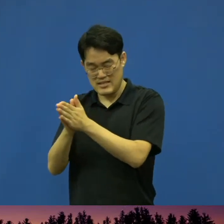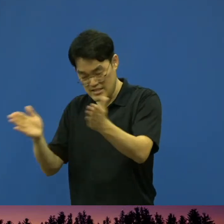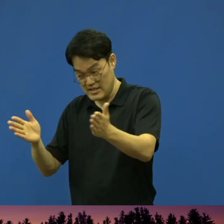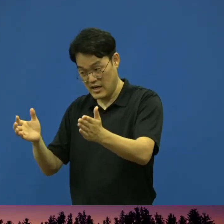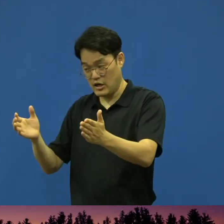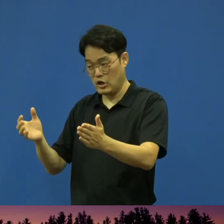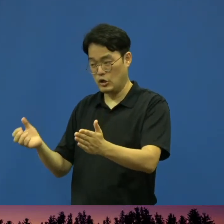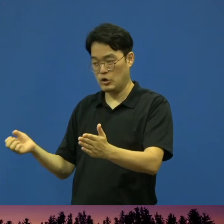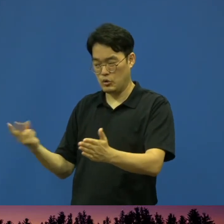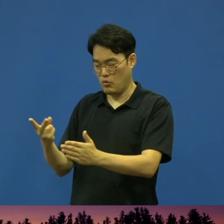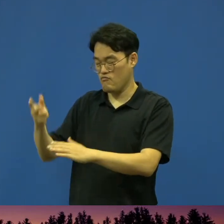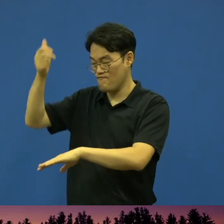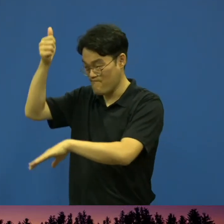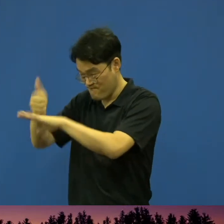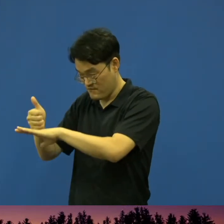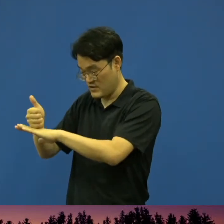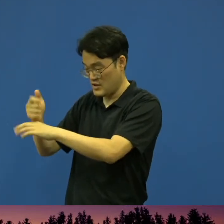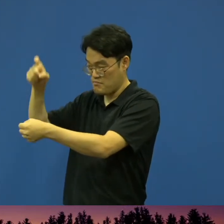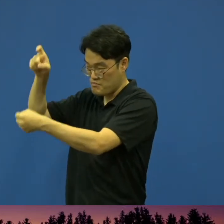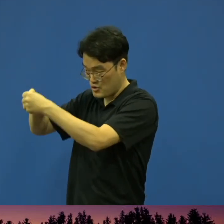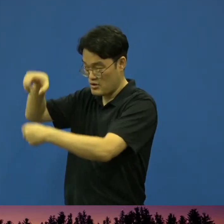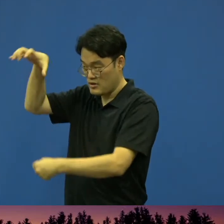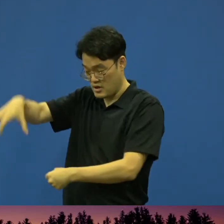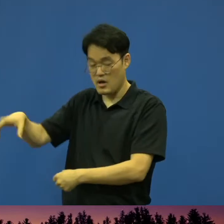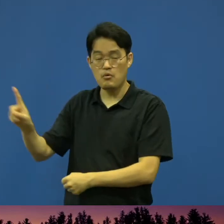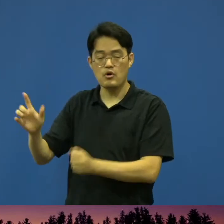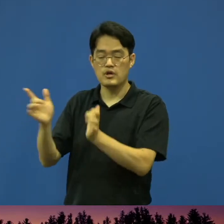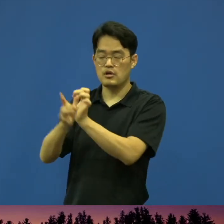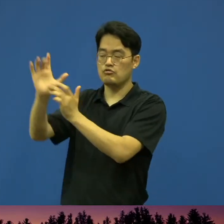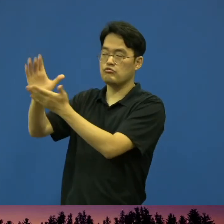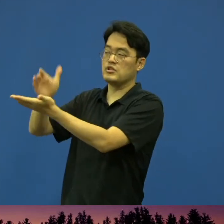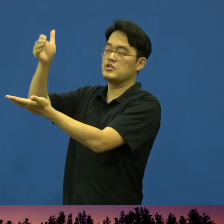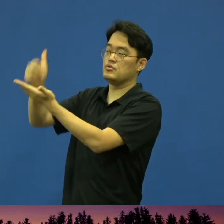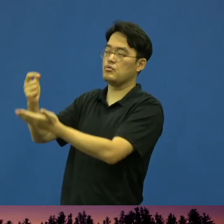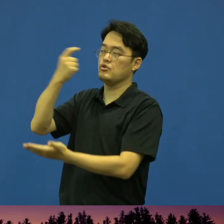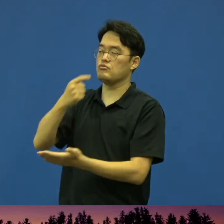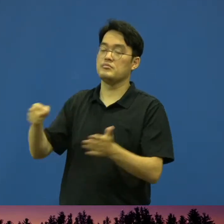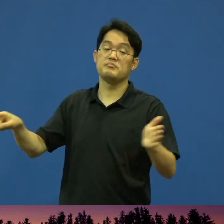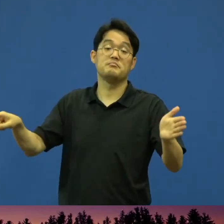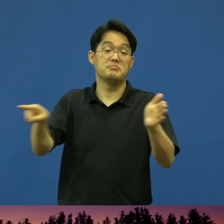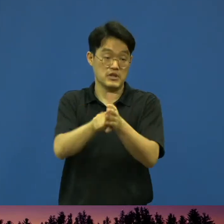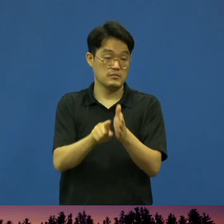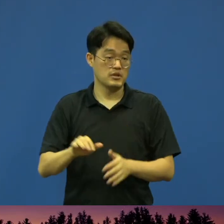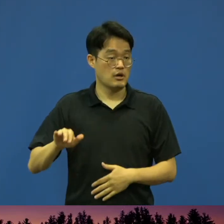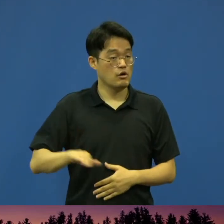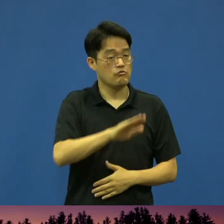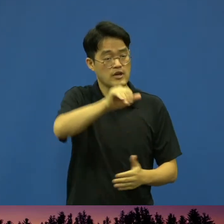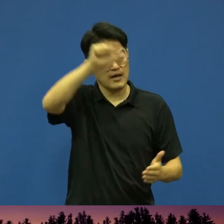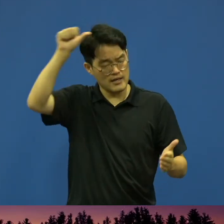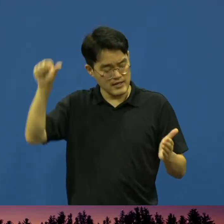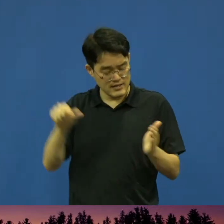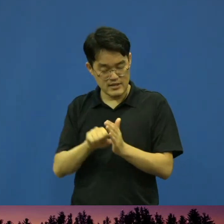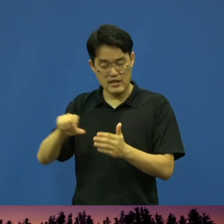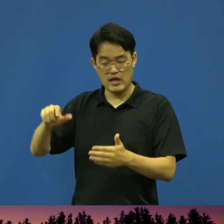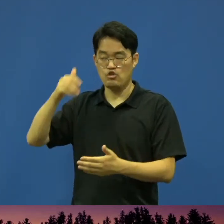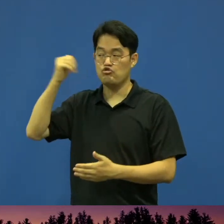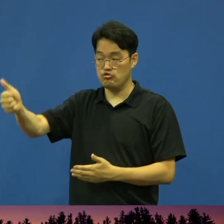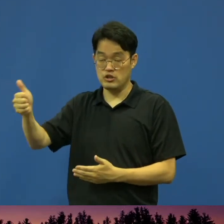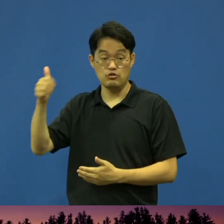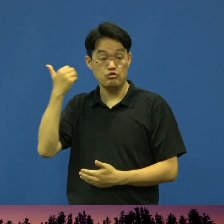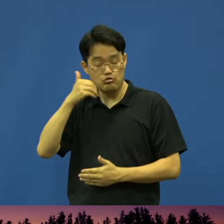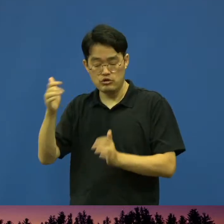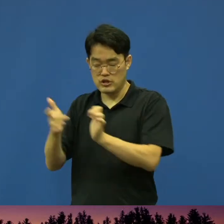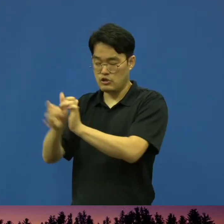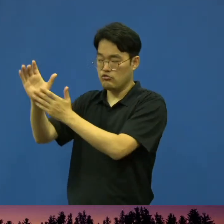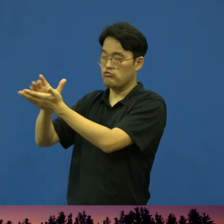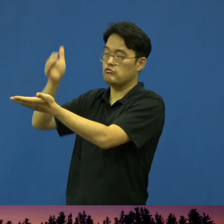시작되고 어디에서 끝이 나야 되겠습니까? 예수 그리스도인 줄로 믿습니다. 우리의 인생의 주인공은, 주인은 누구십니까?